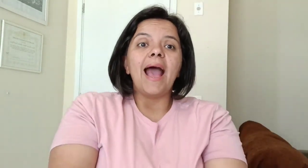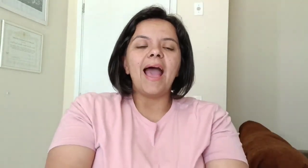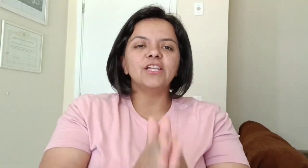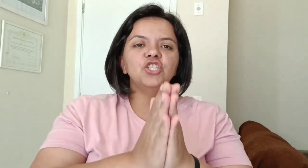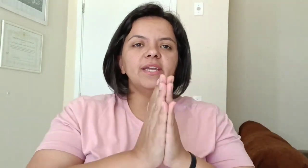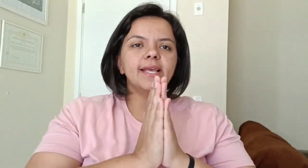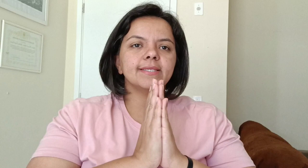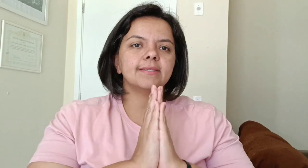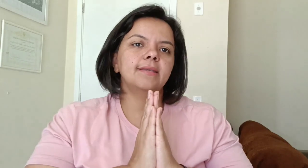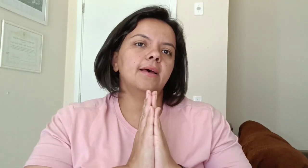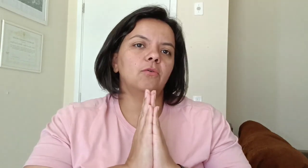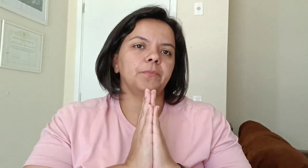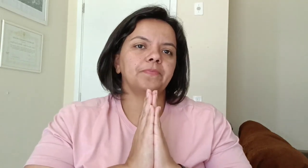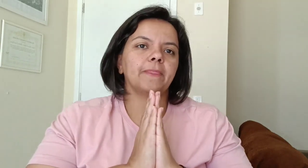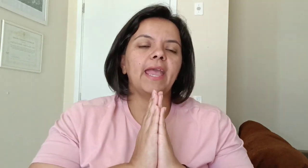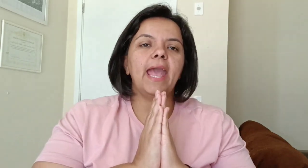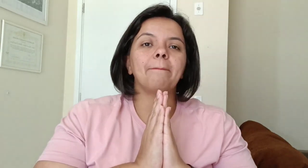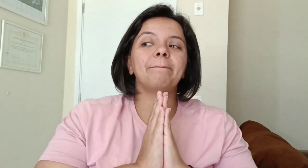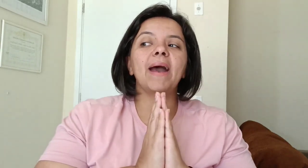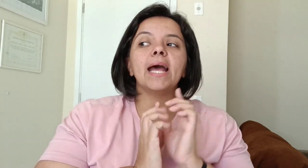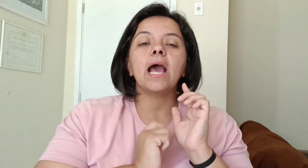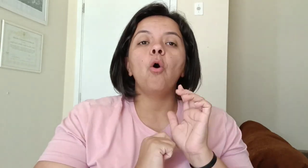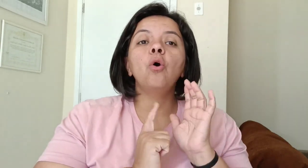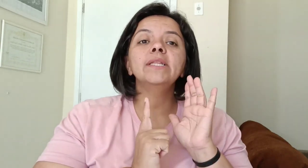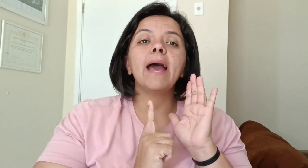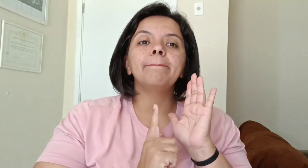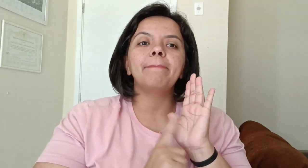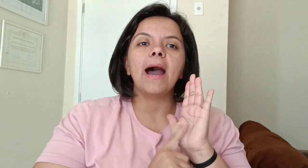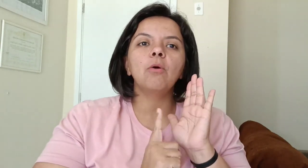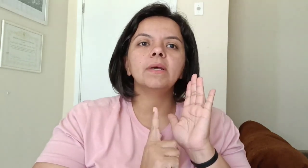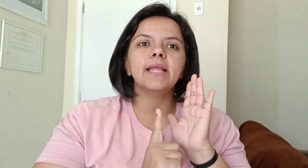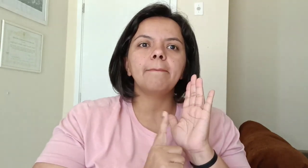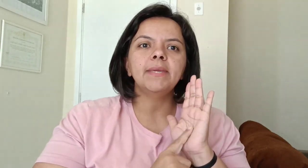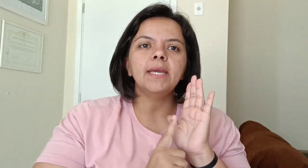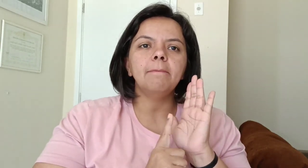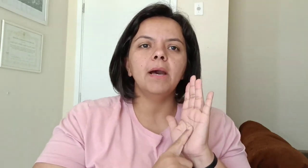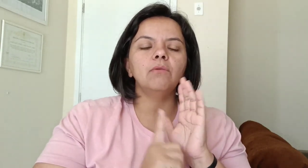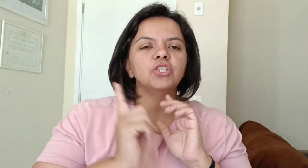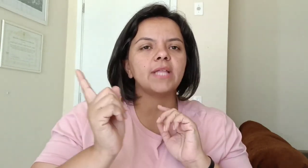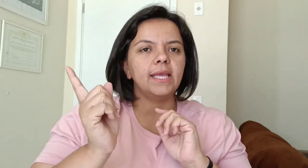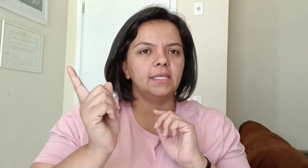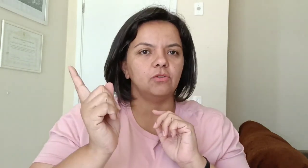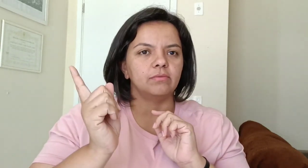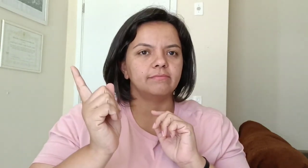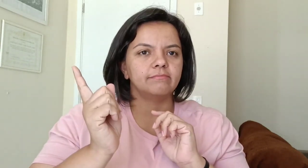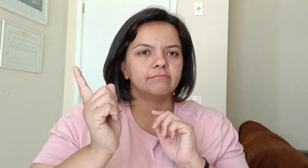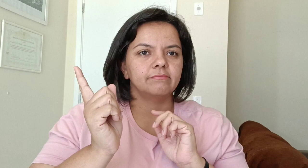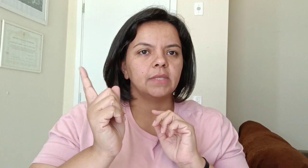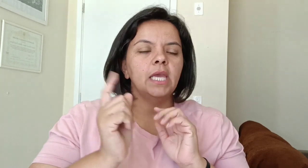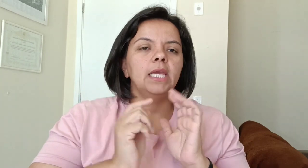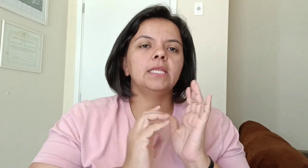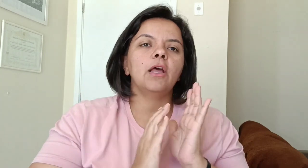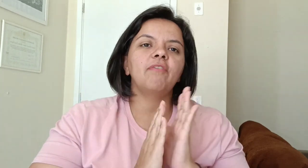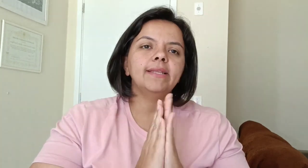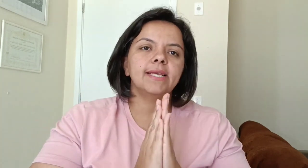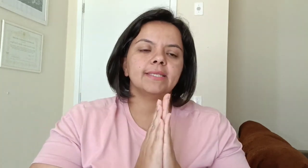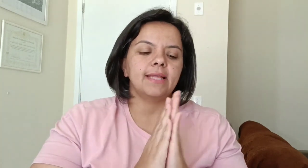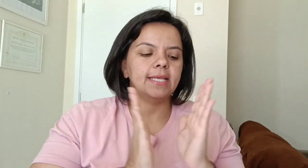A direção é para onde a palma da minha mão está indo. Então, vai ter sinais